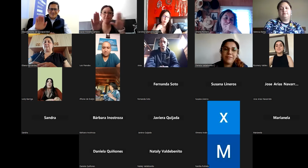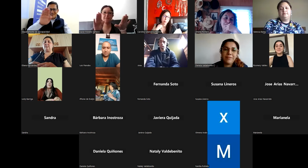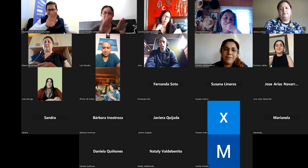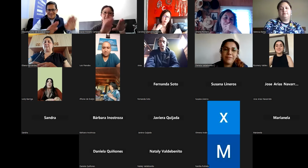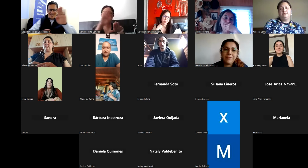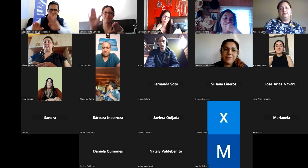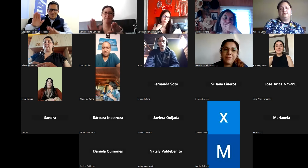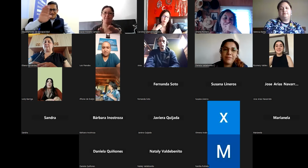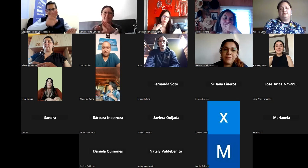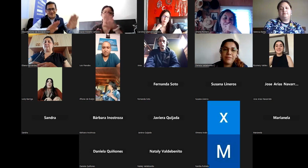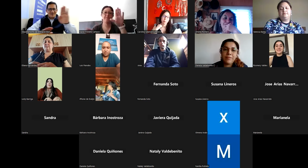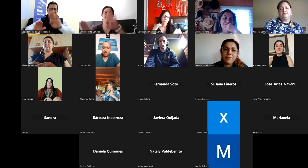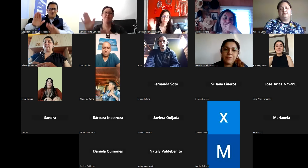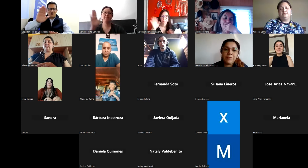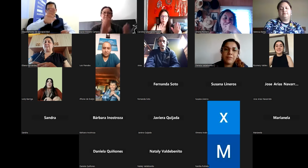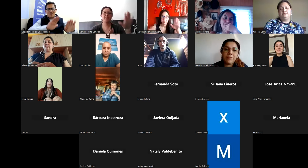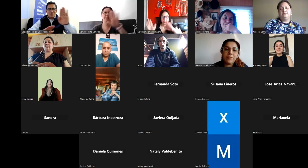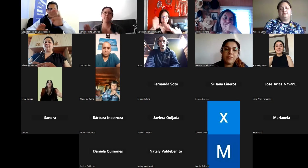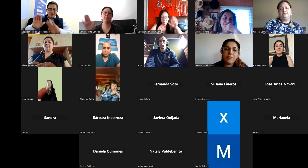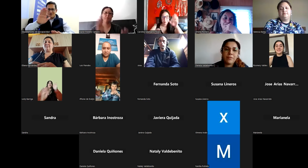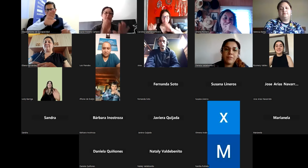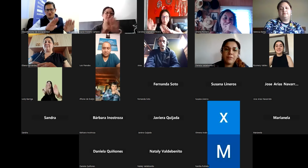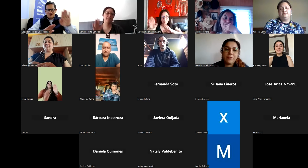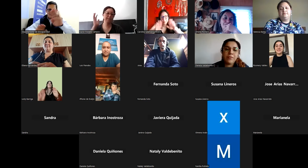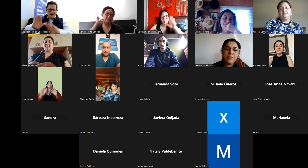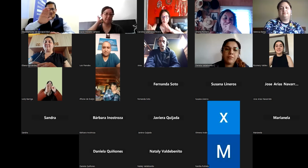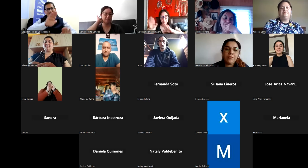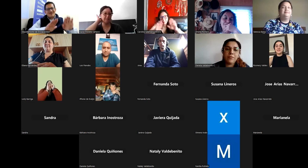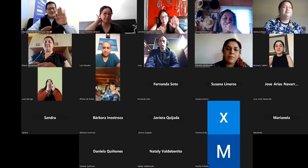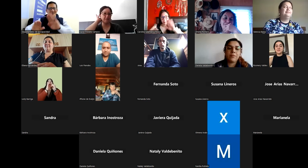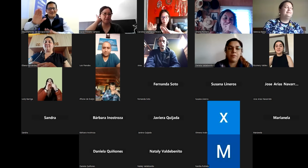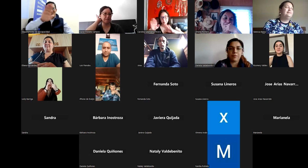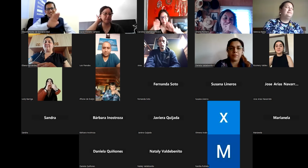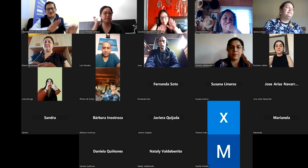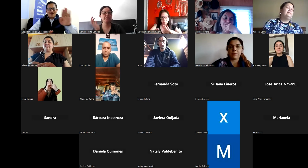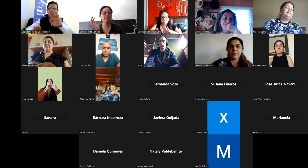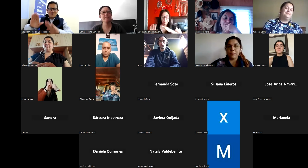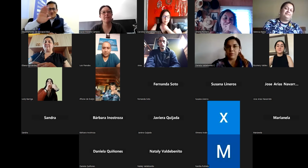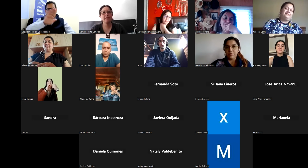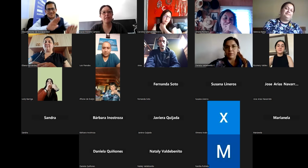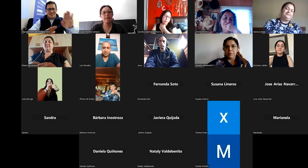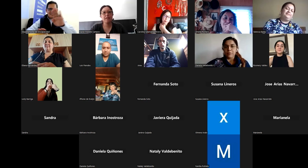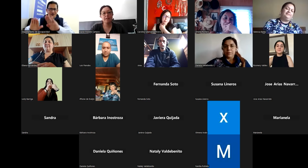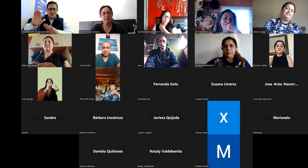que hacía limpiar el el auto ahí en la película a un jovencito ¿no? ese movimiento alternado